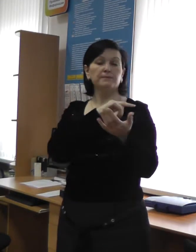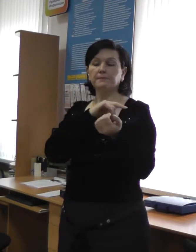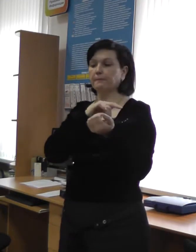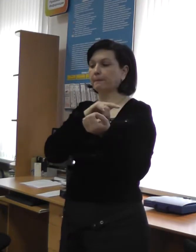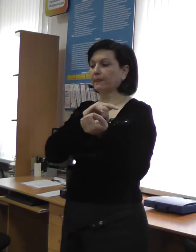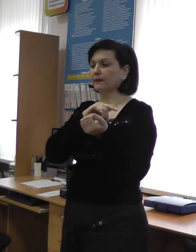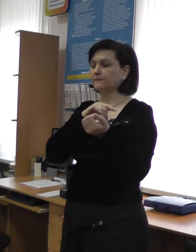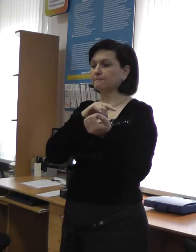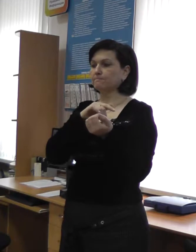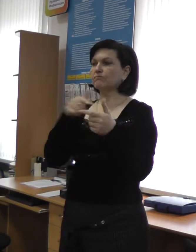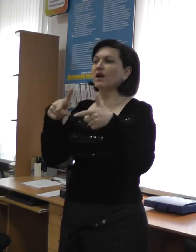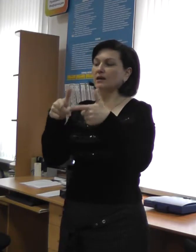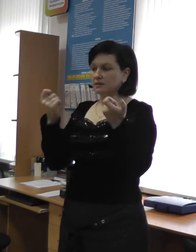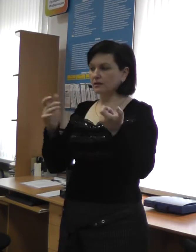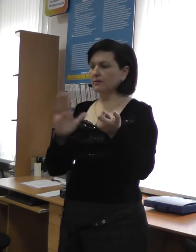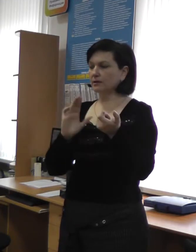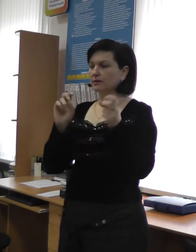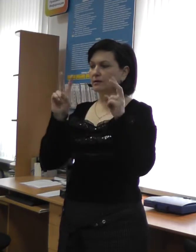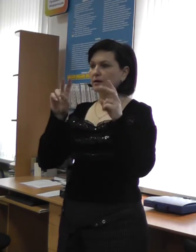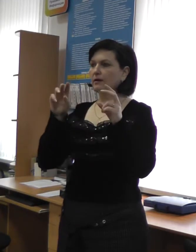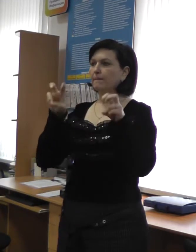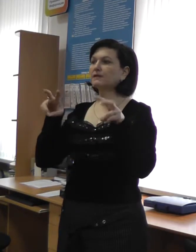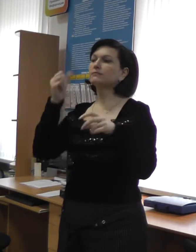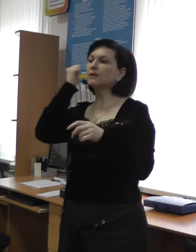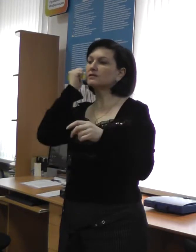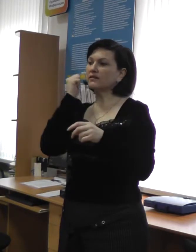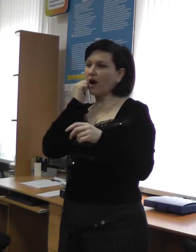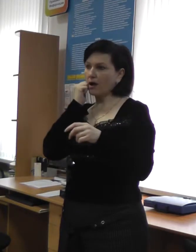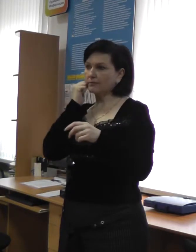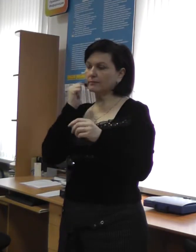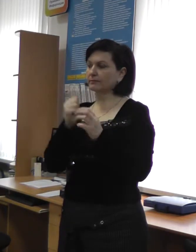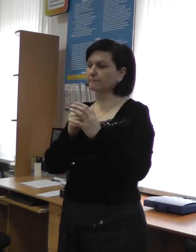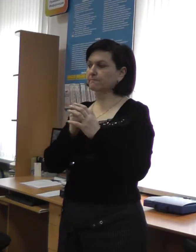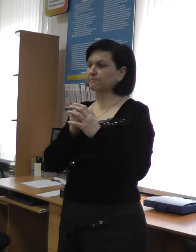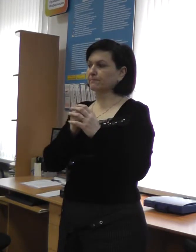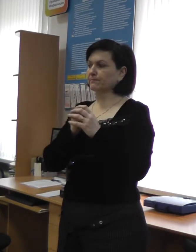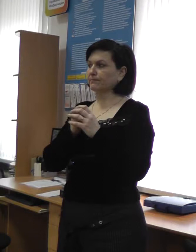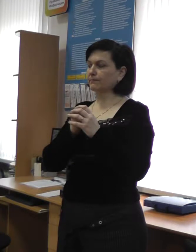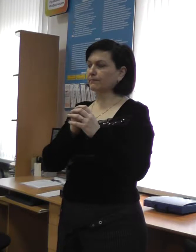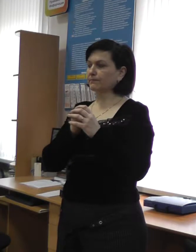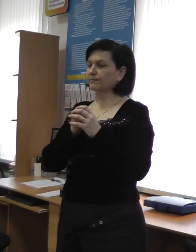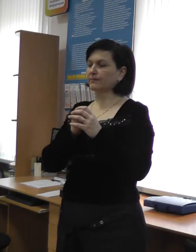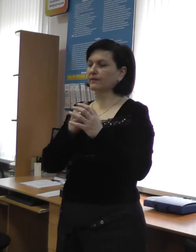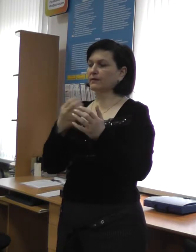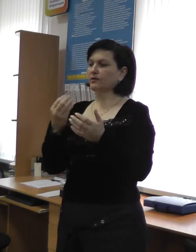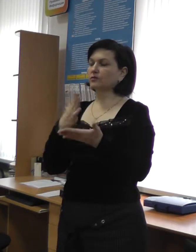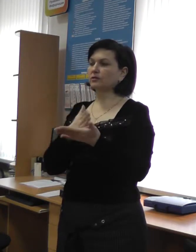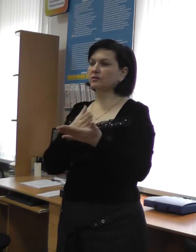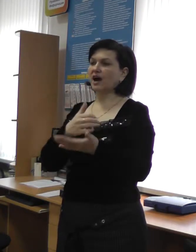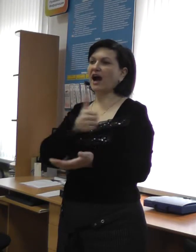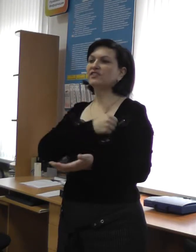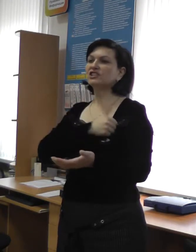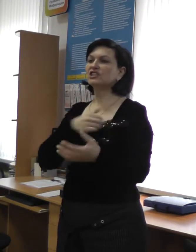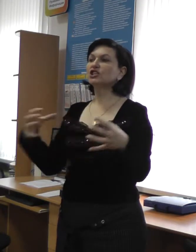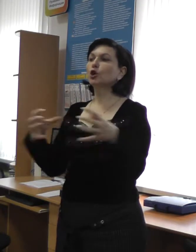Ганиловского помещалась гостиница под названием «Москва». Но есть еще одно условное название гостиницы – «Офицерский